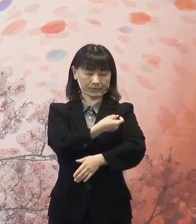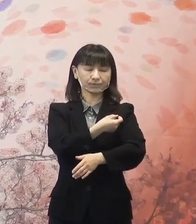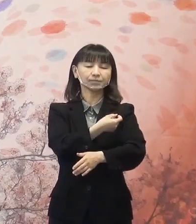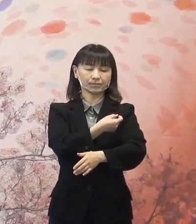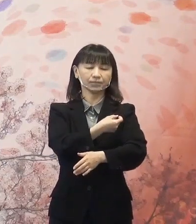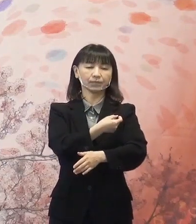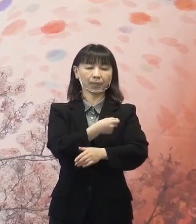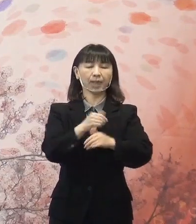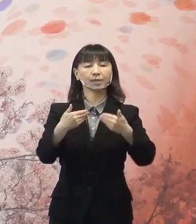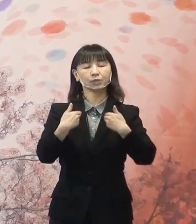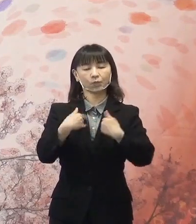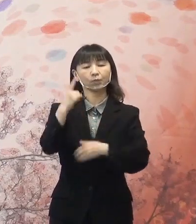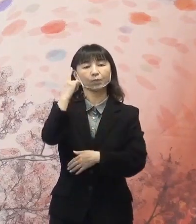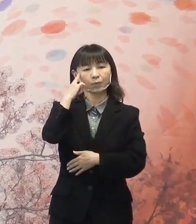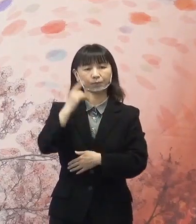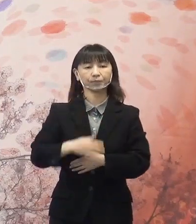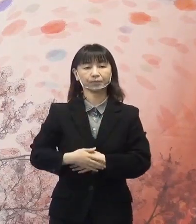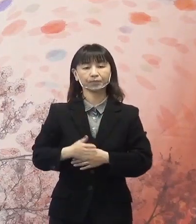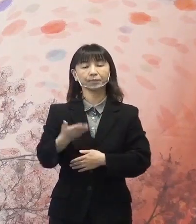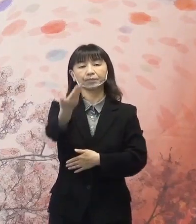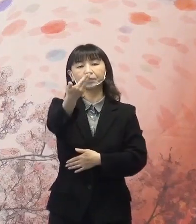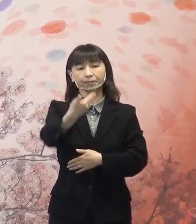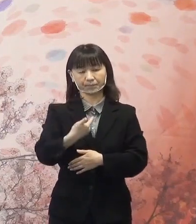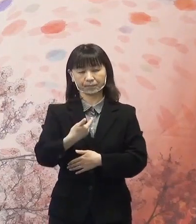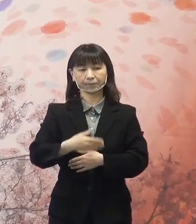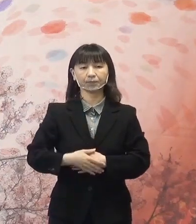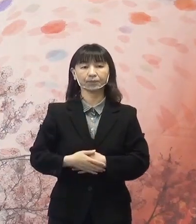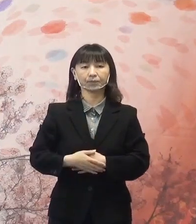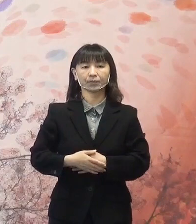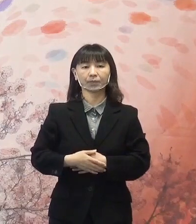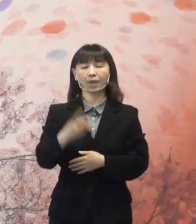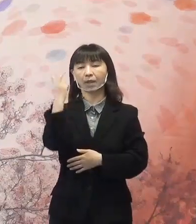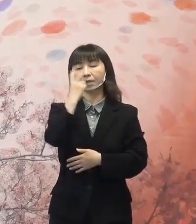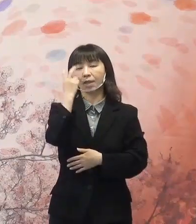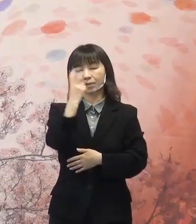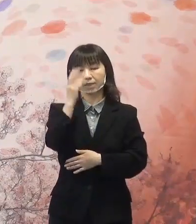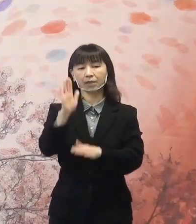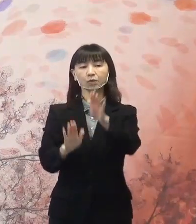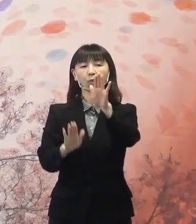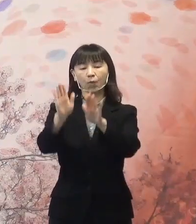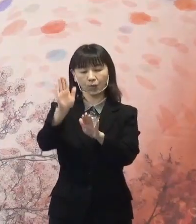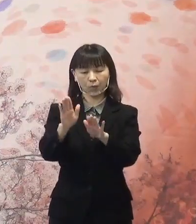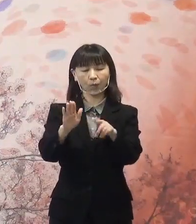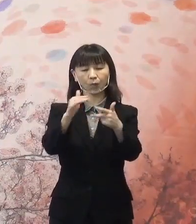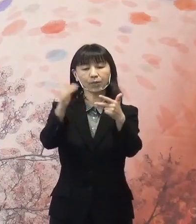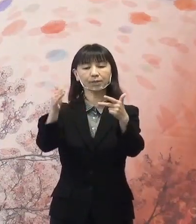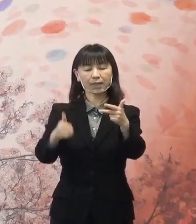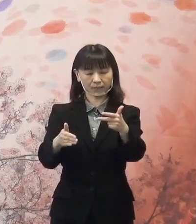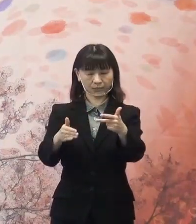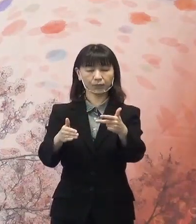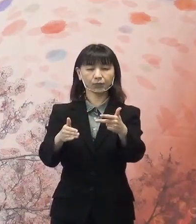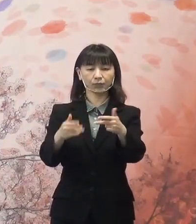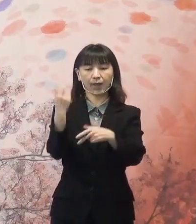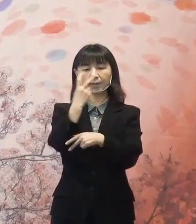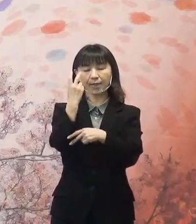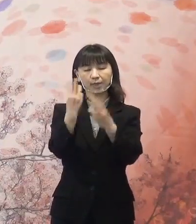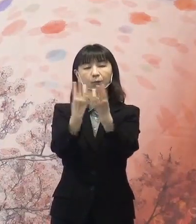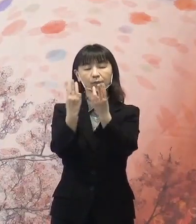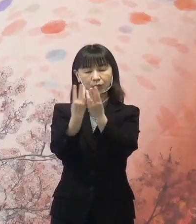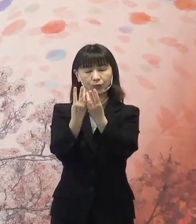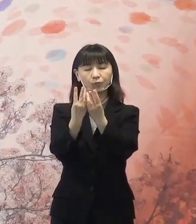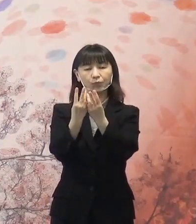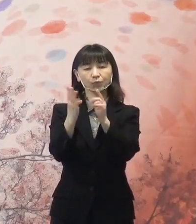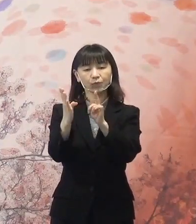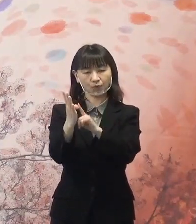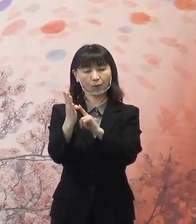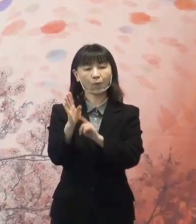ります。 この施設のこれまでの検査状況、何人ぐらい検査して何人の結果が出ているということと、はい、これから